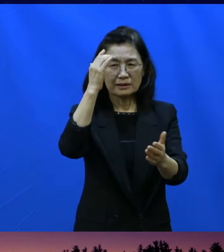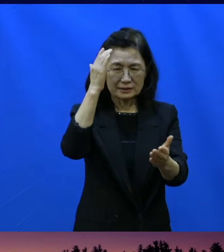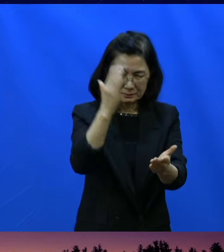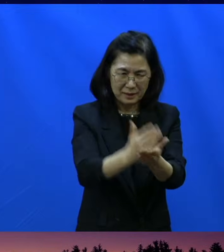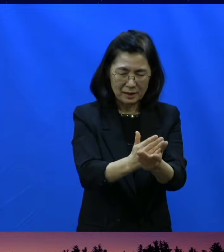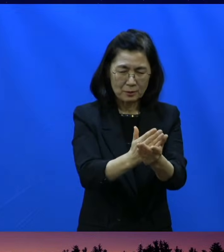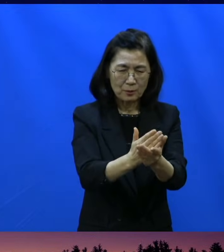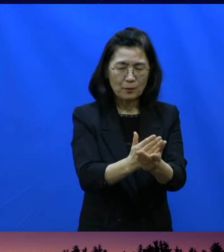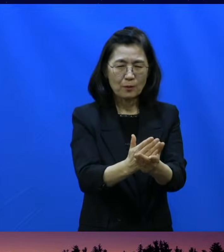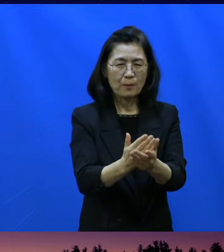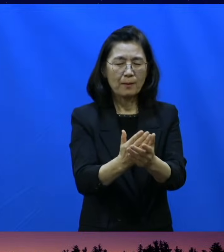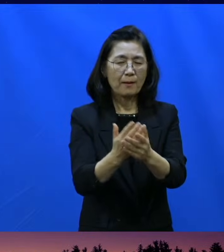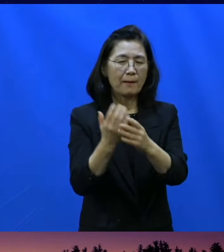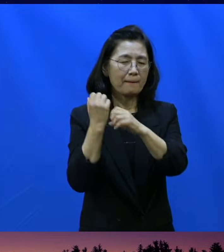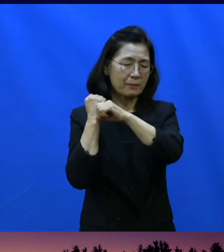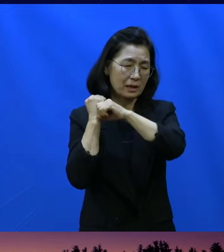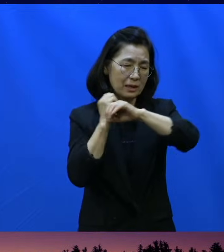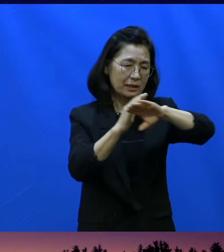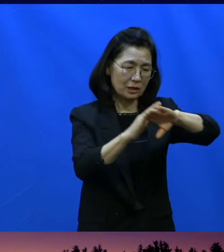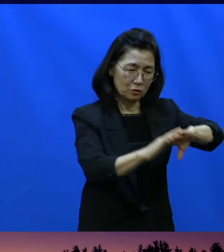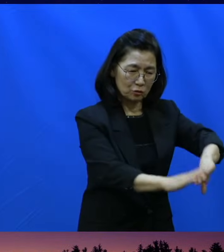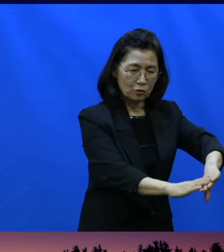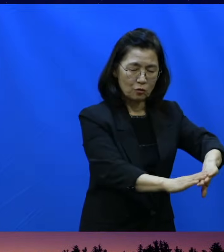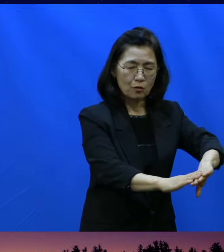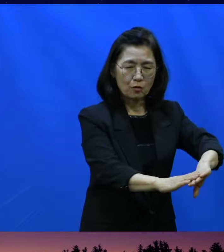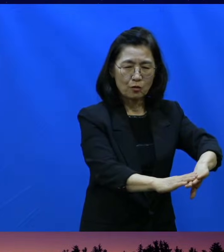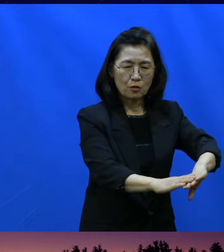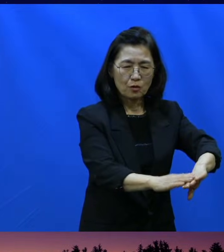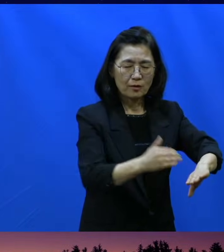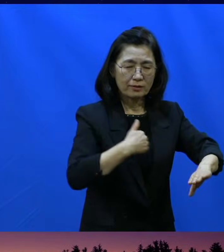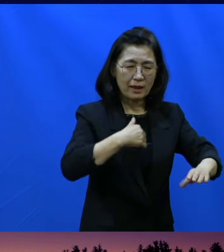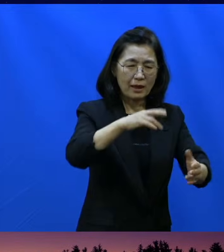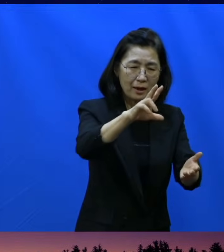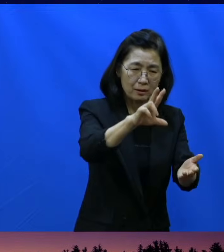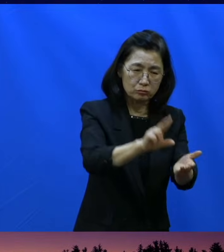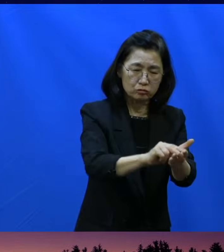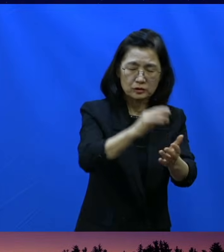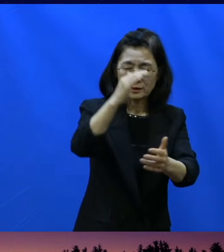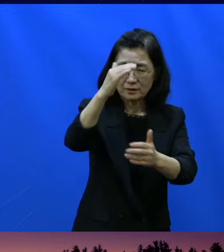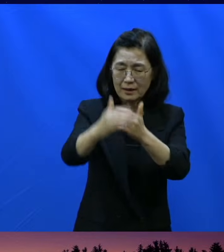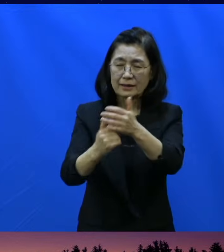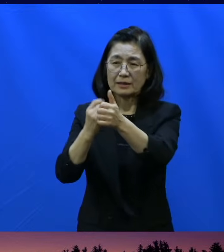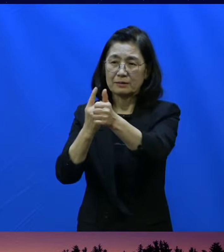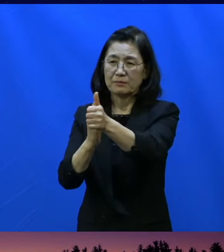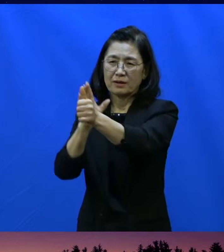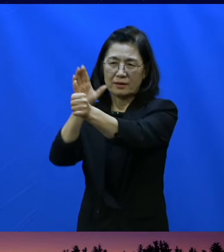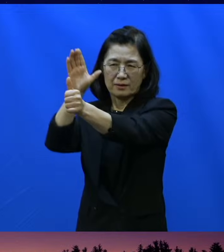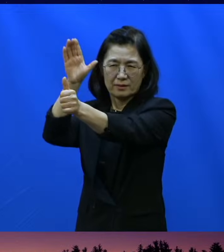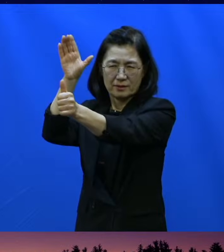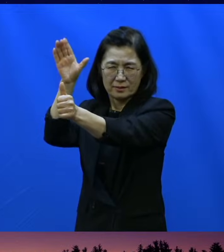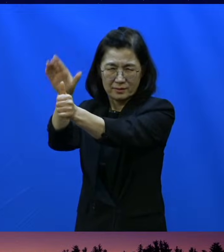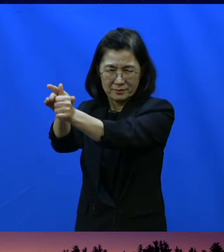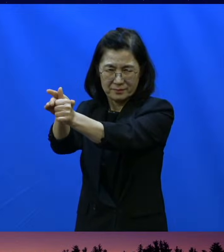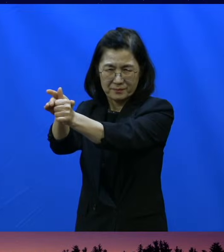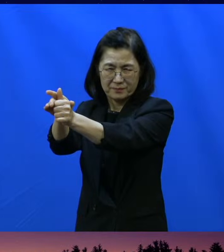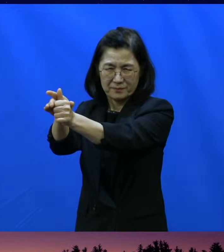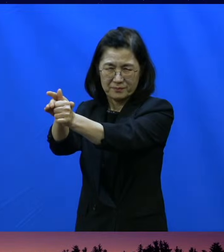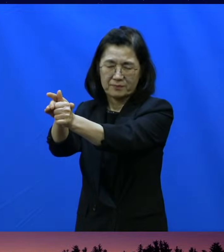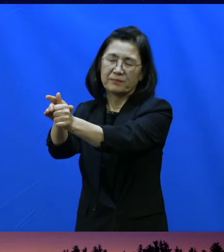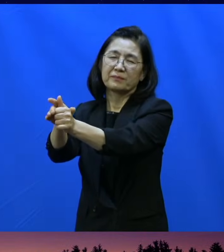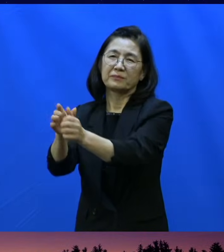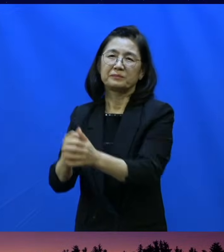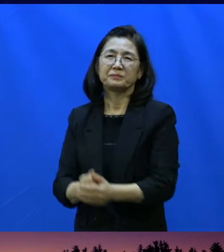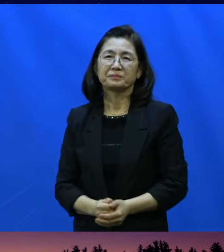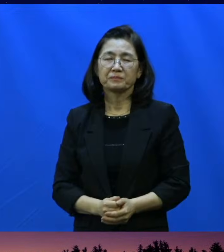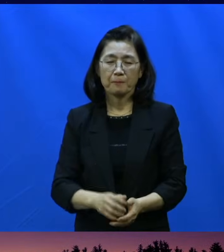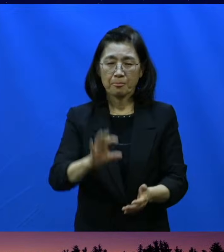내려놓고 그분에게 위탁하는 것. 이게 은혜를 강구하는 우리의 태도라는 것. 돈을 버는